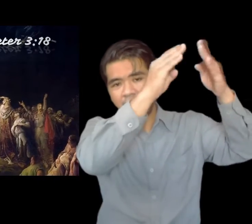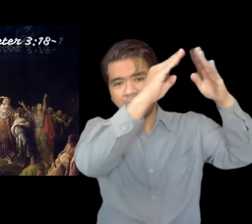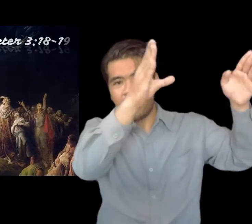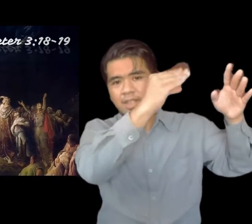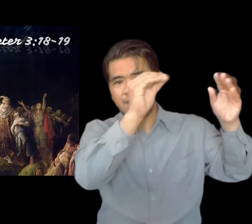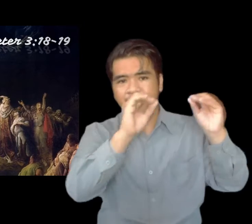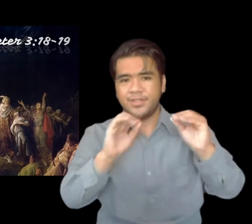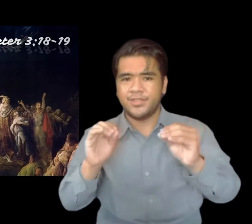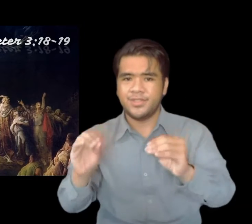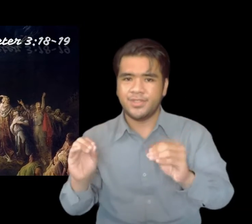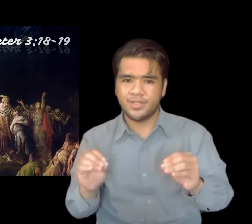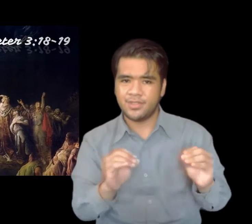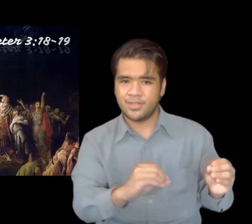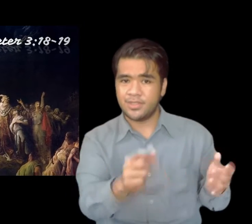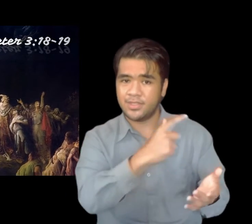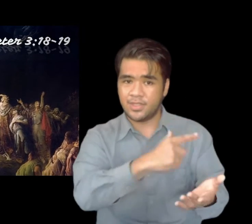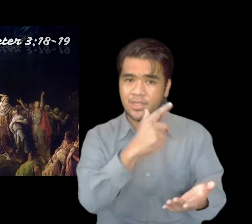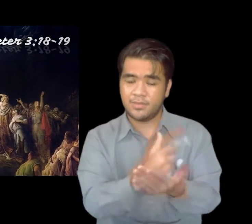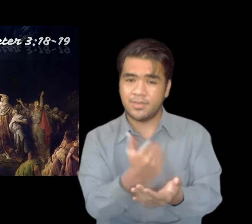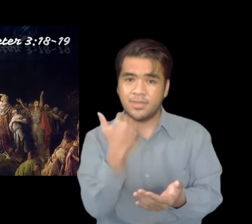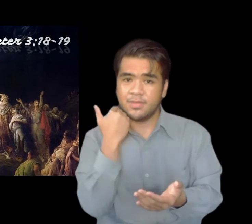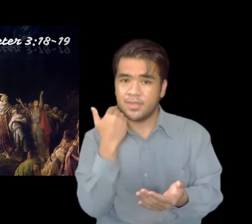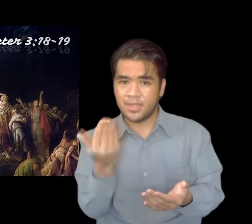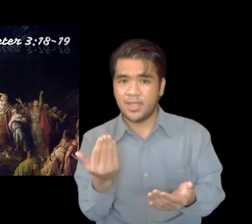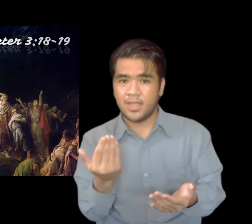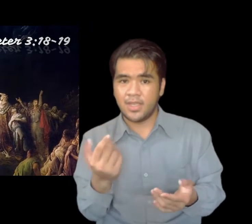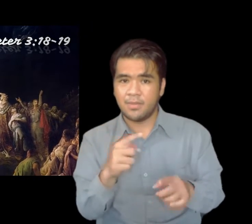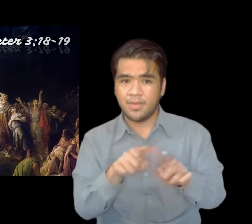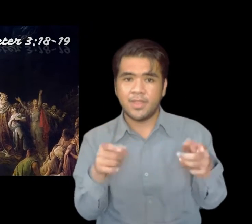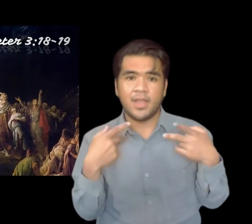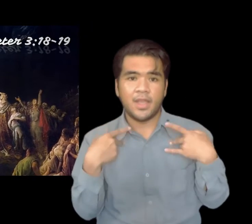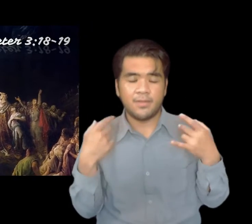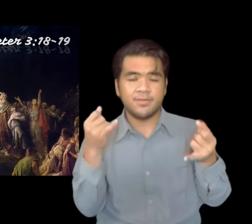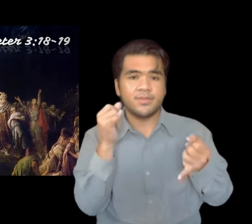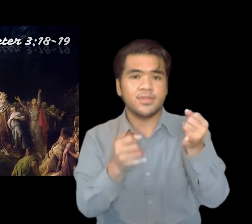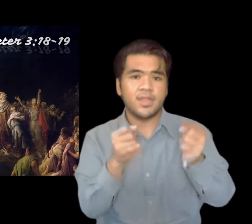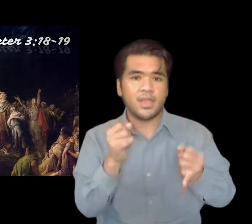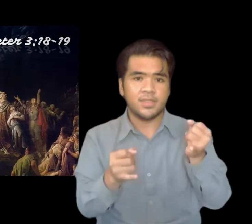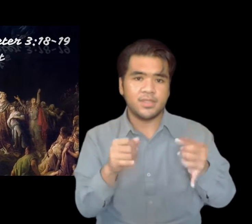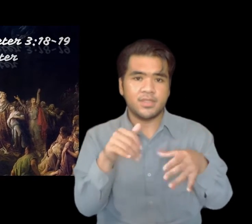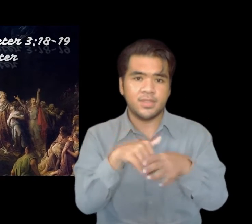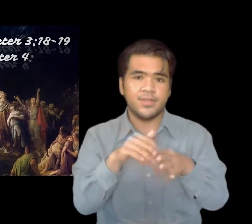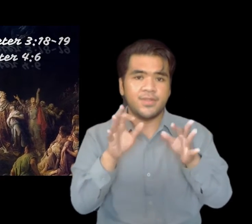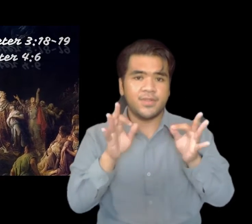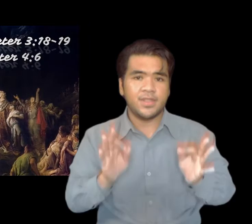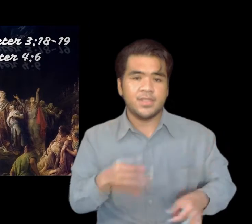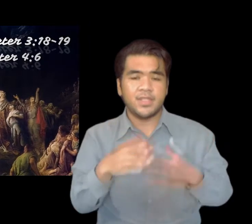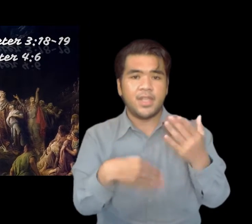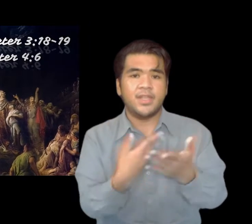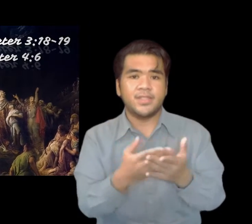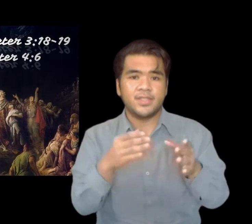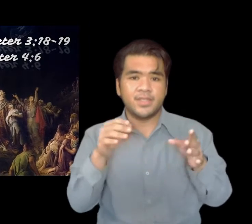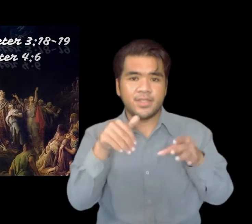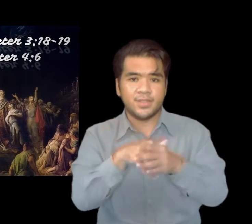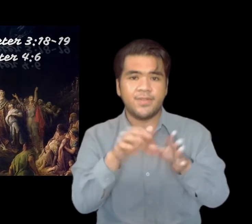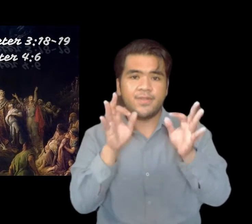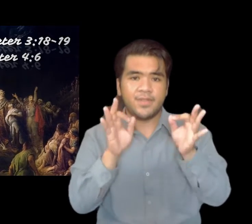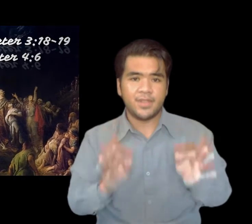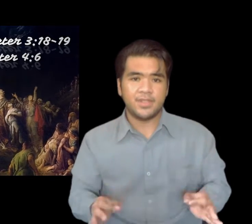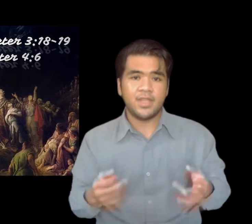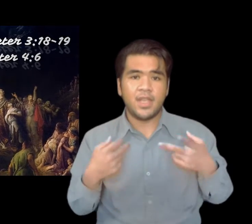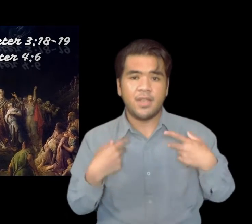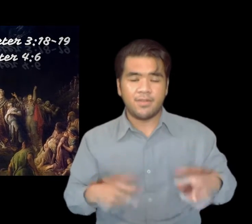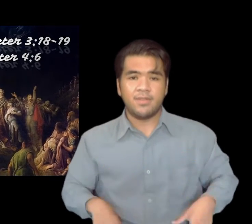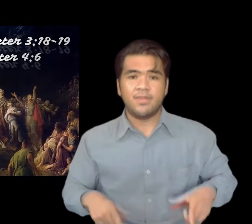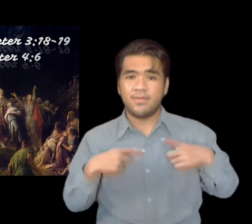ay nandoon, ipinangaral niya ang magandang balita sa mga patay upang bagamat sila'y nahusgahan, ayon sa laman, gaya